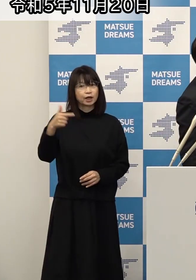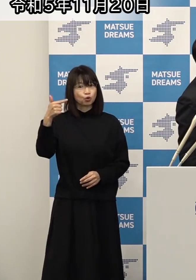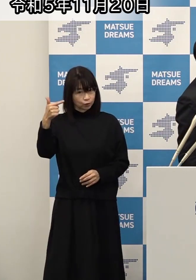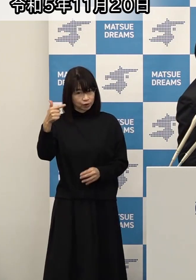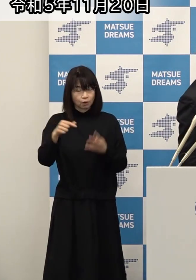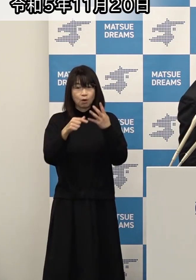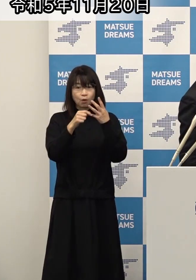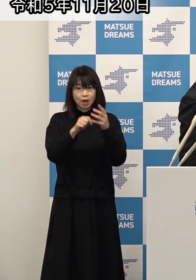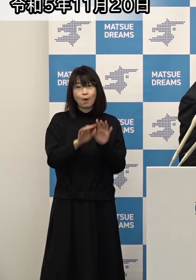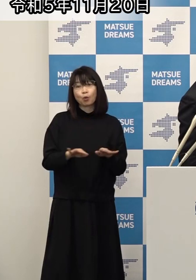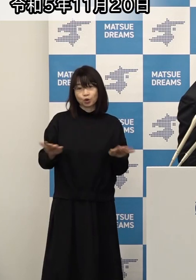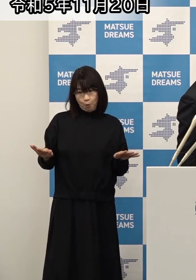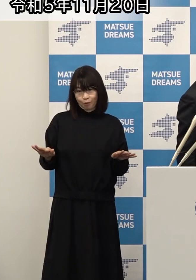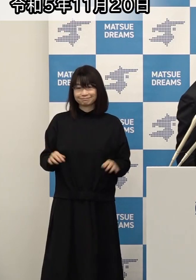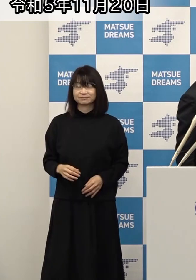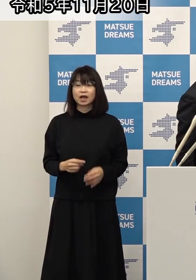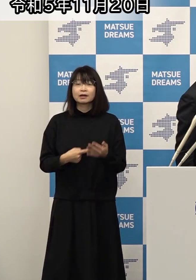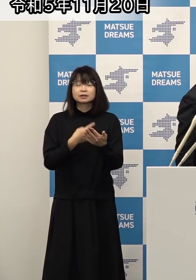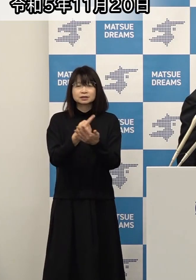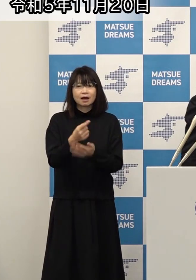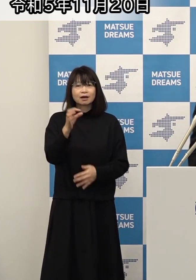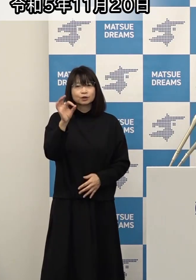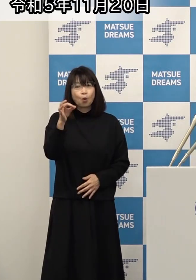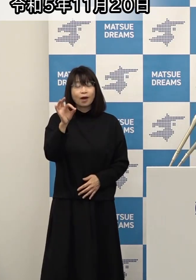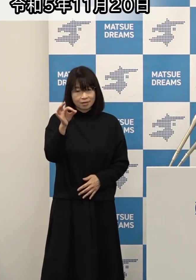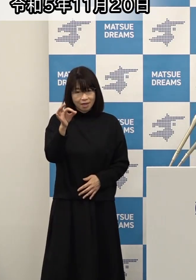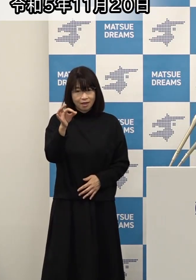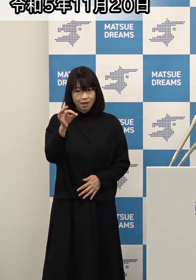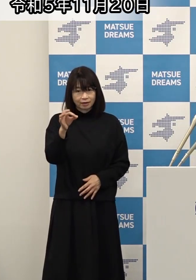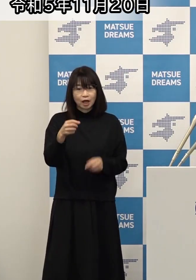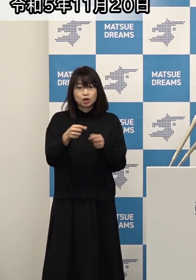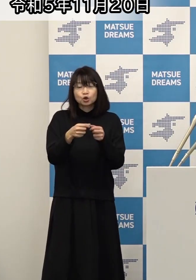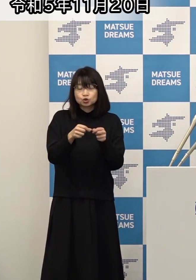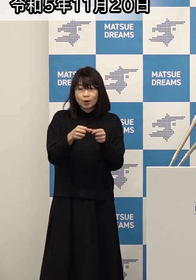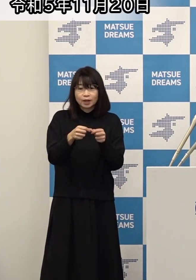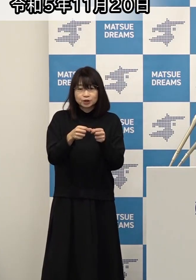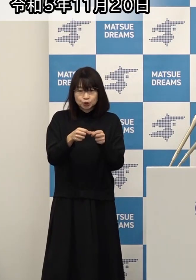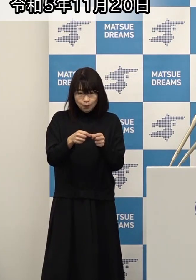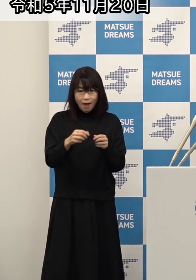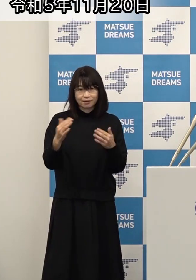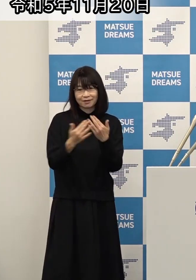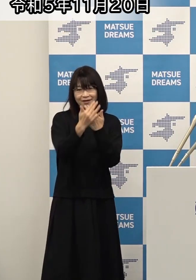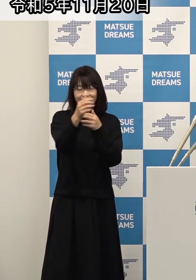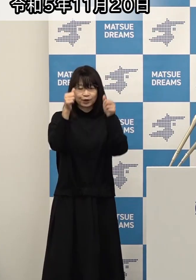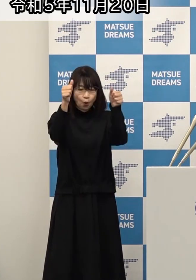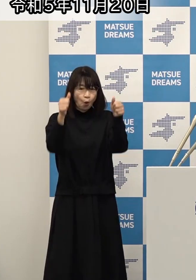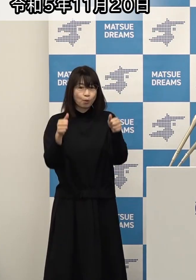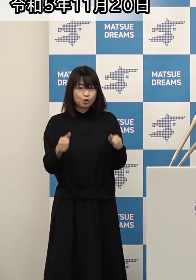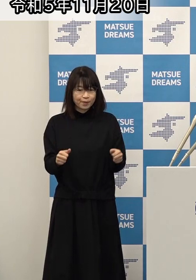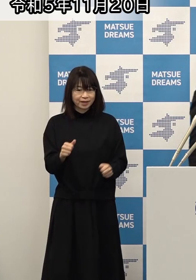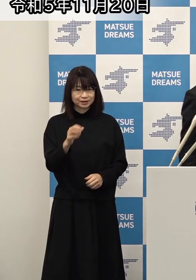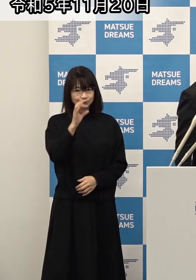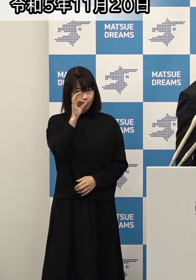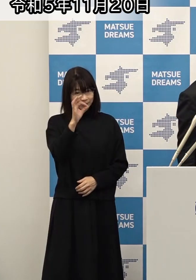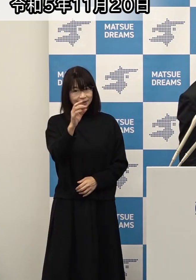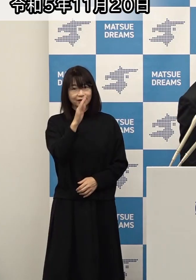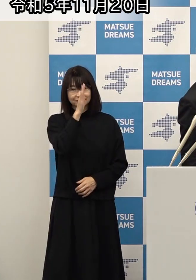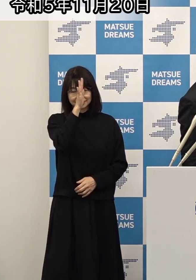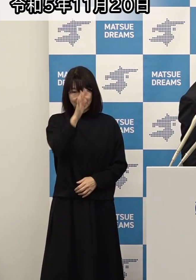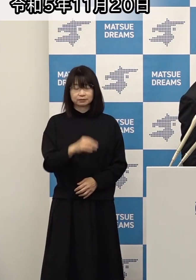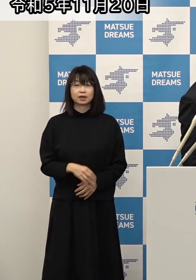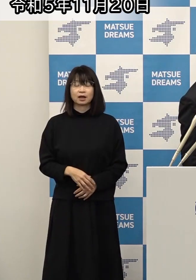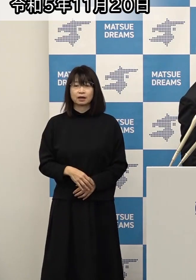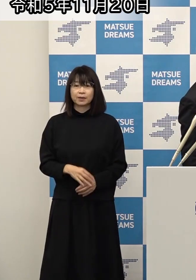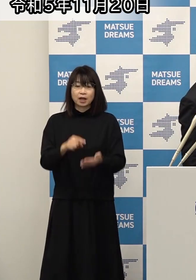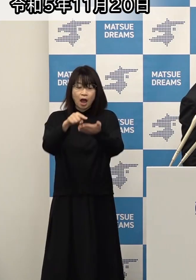それぞれ参加料を書かせていただいておりますが、詳しくはこちら大会ホームページから詳細をご覧ください。また申し込